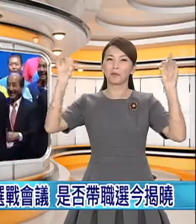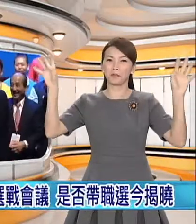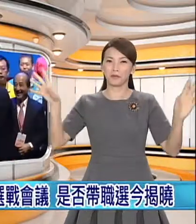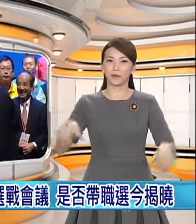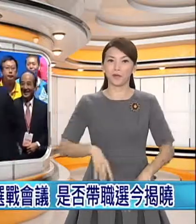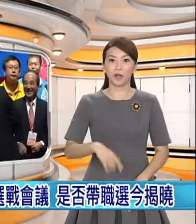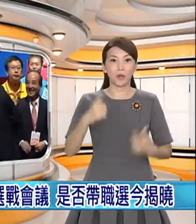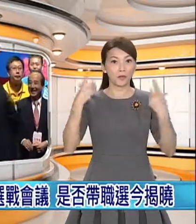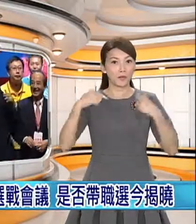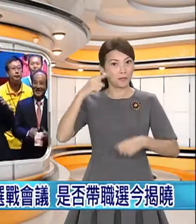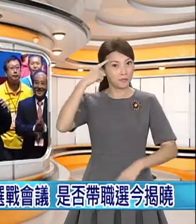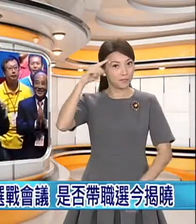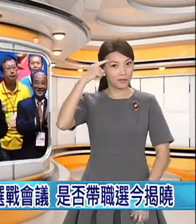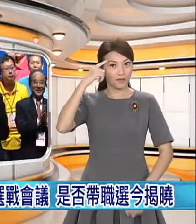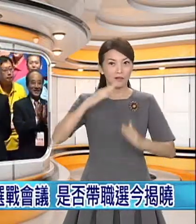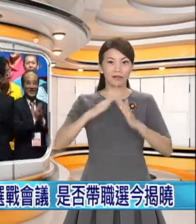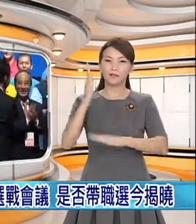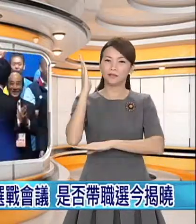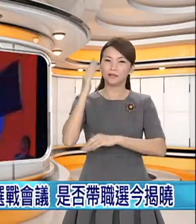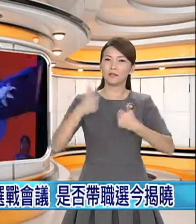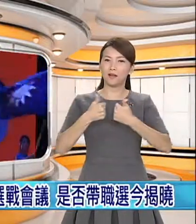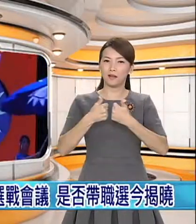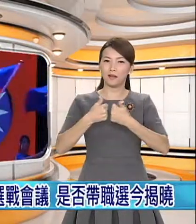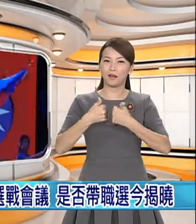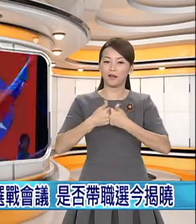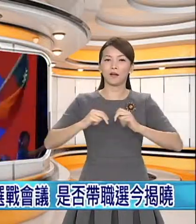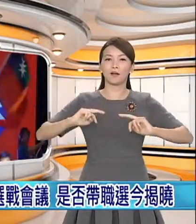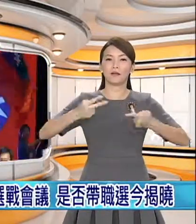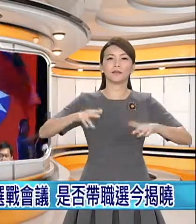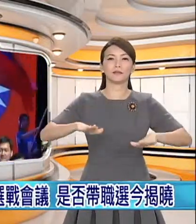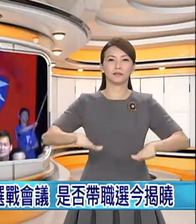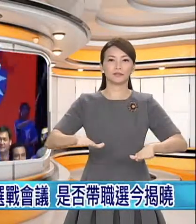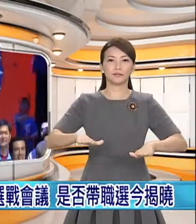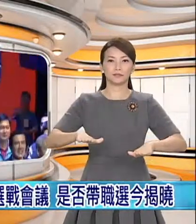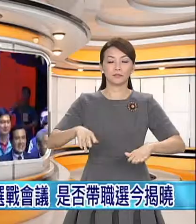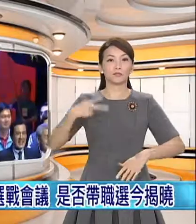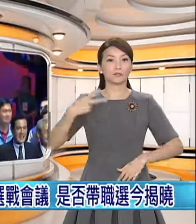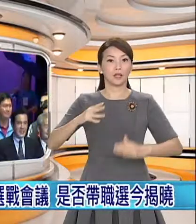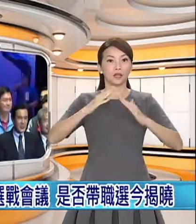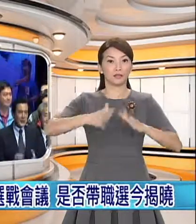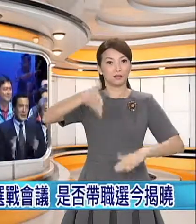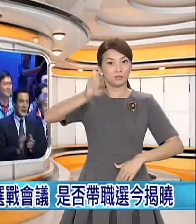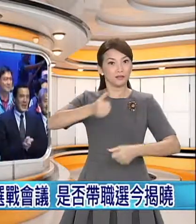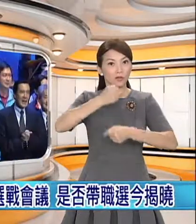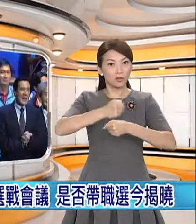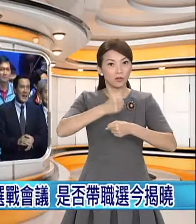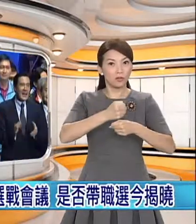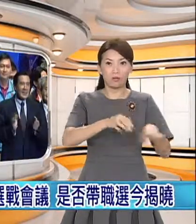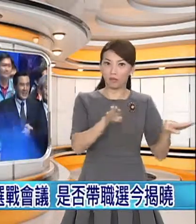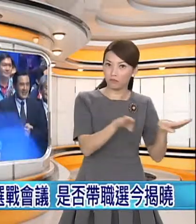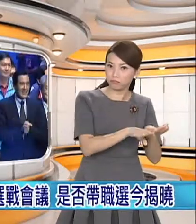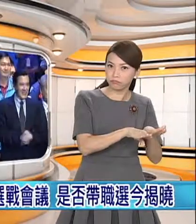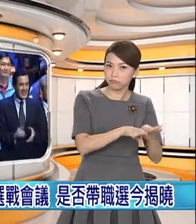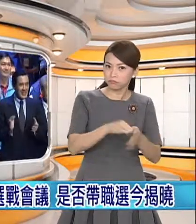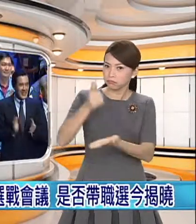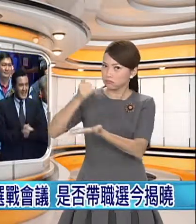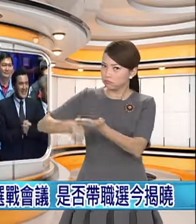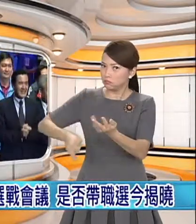竞选活动，原本星期二的市政会议也改到今天来举行，同